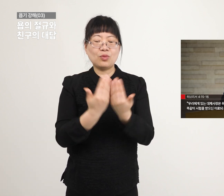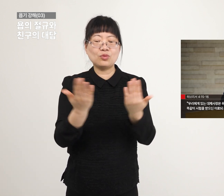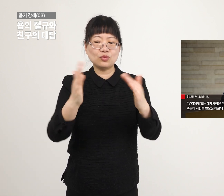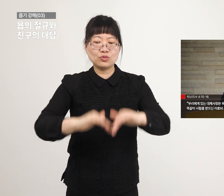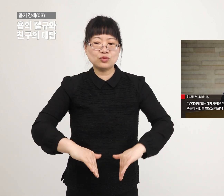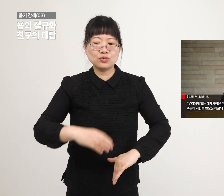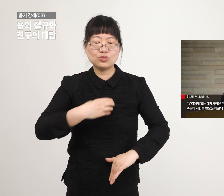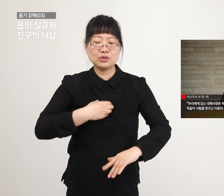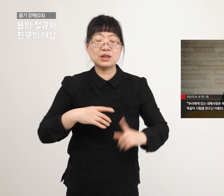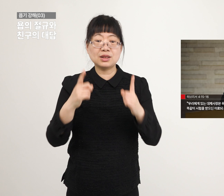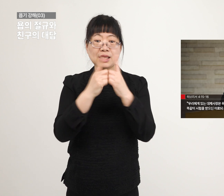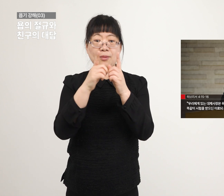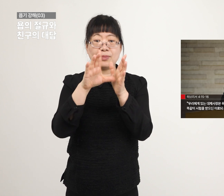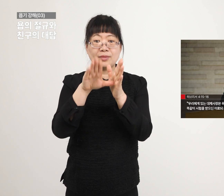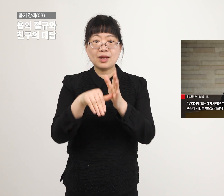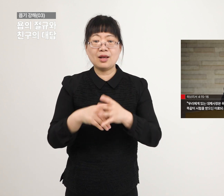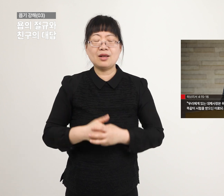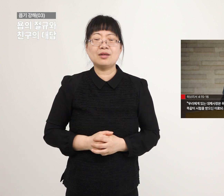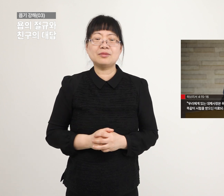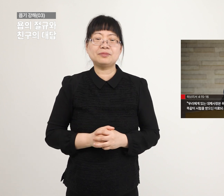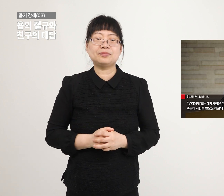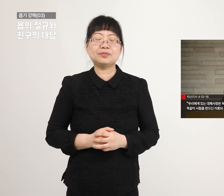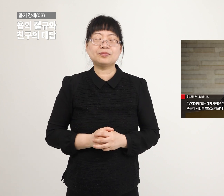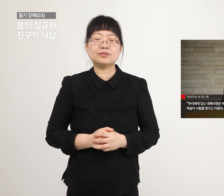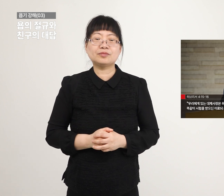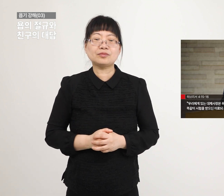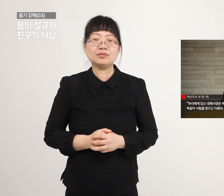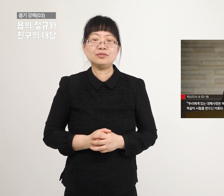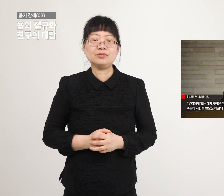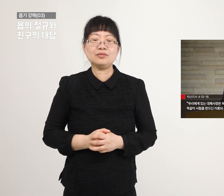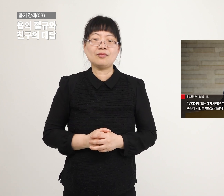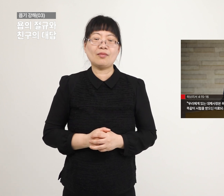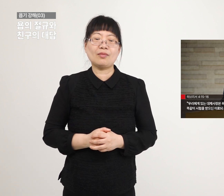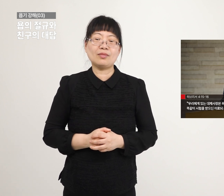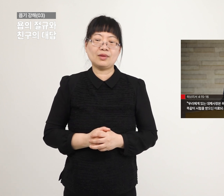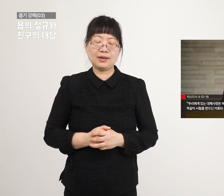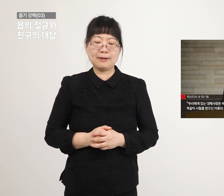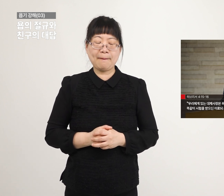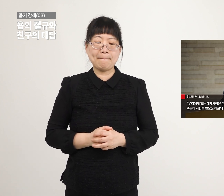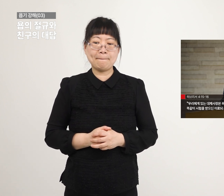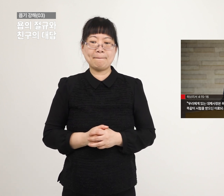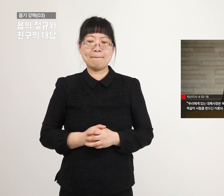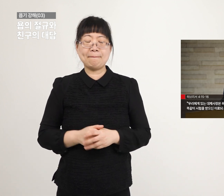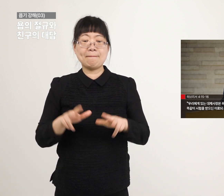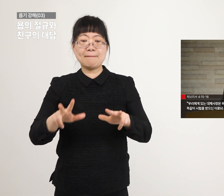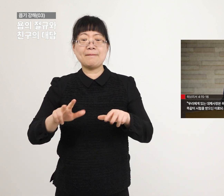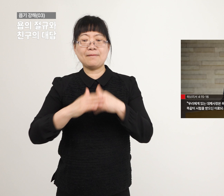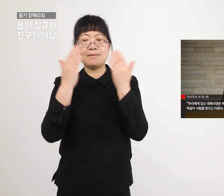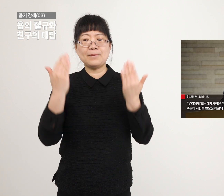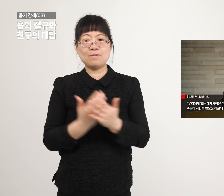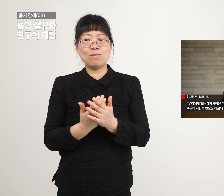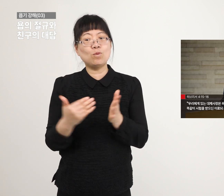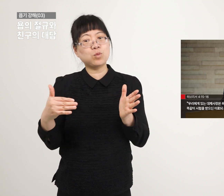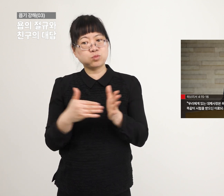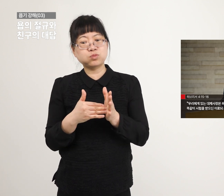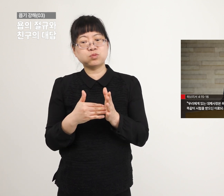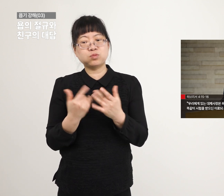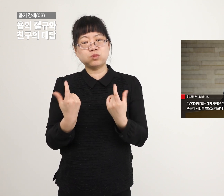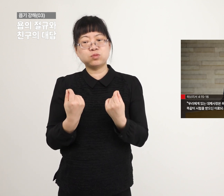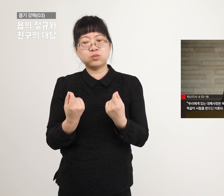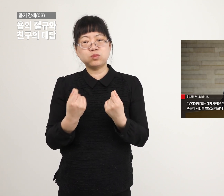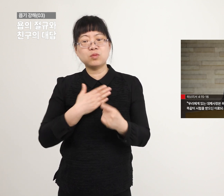무너지는 위기 앞에 그것마저 무너질 때 이제 모든 게 끝나는